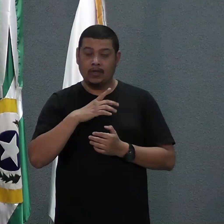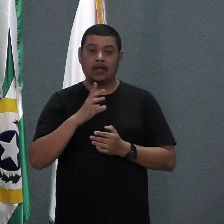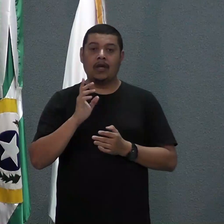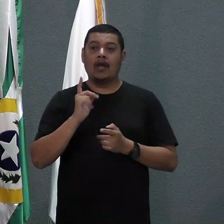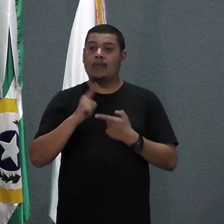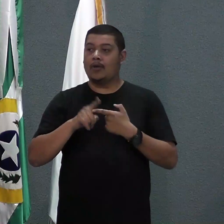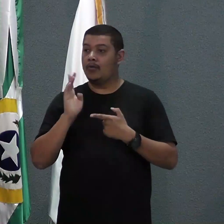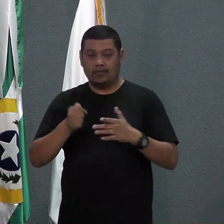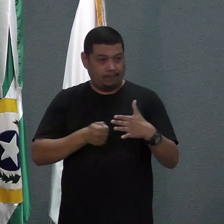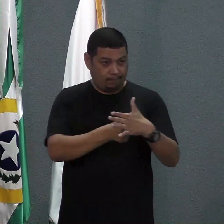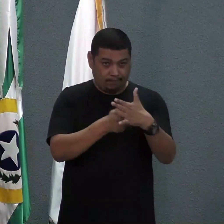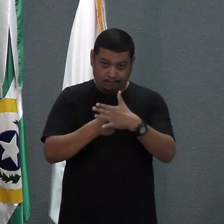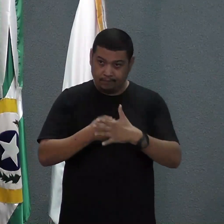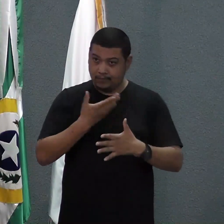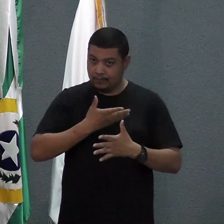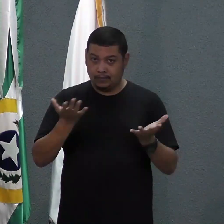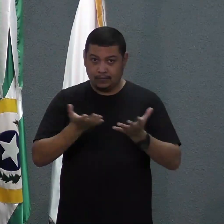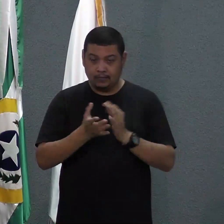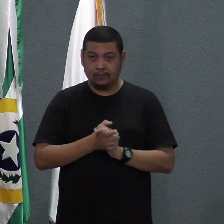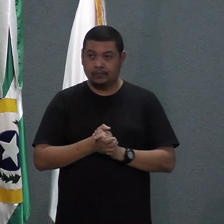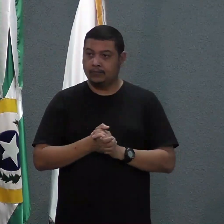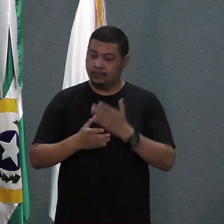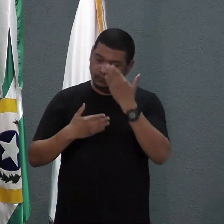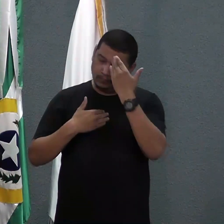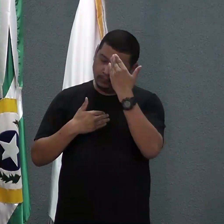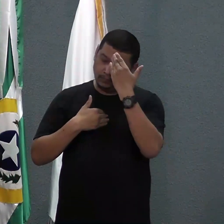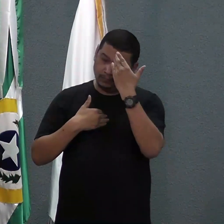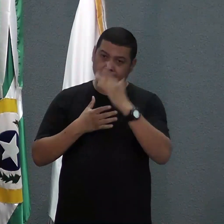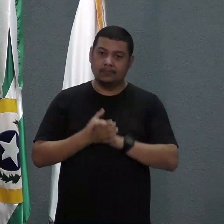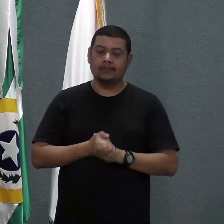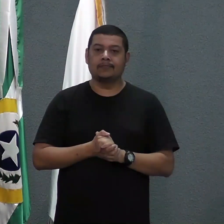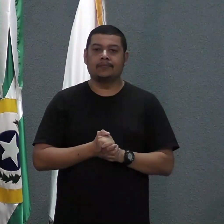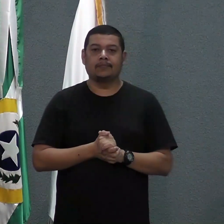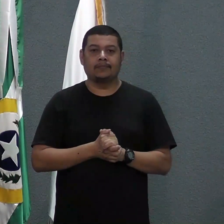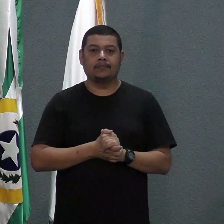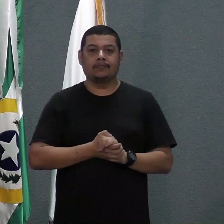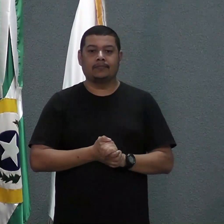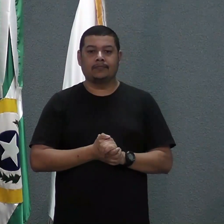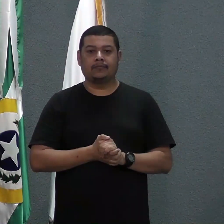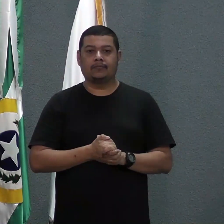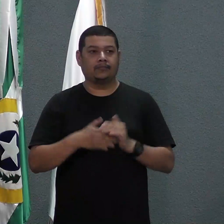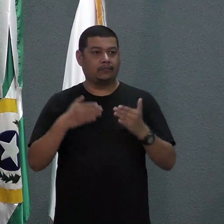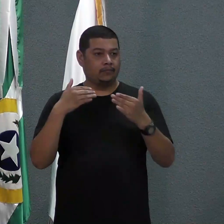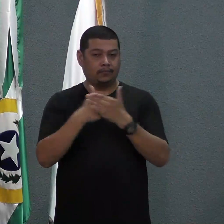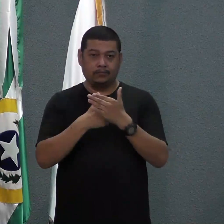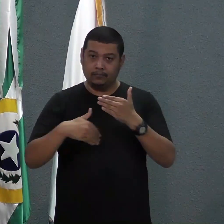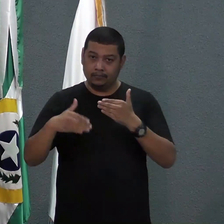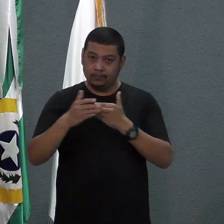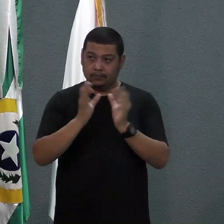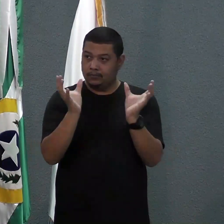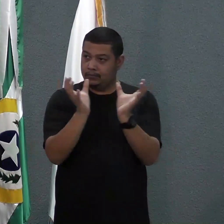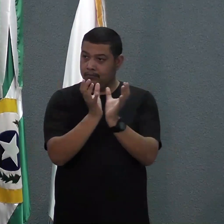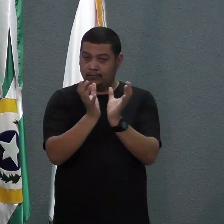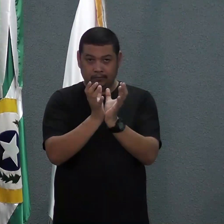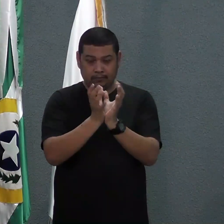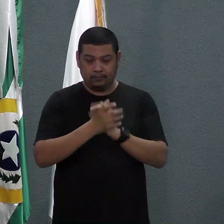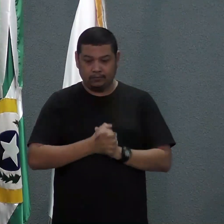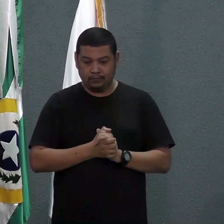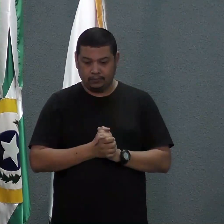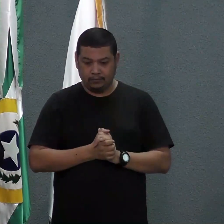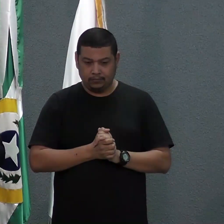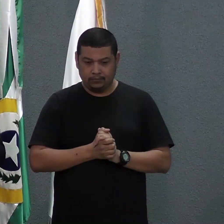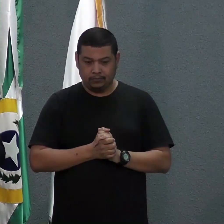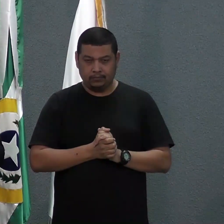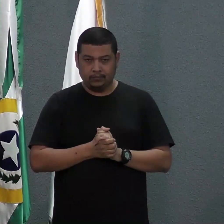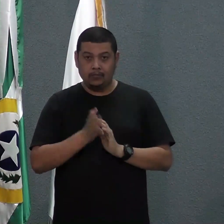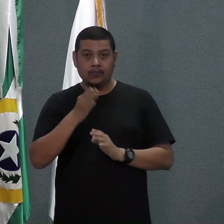solicitei, e quero aqui agradecer que realmente todas as equipes aí que